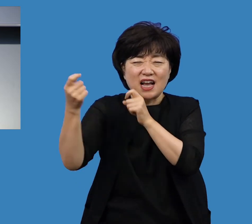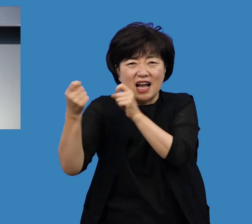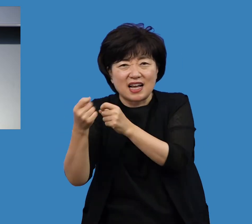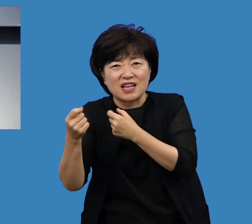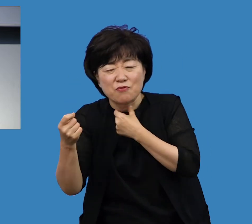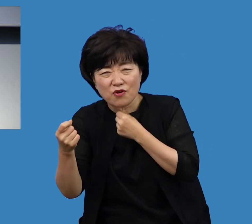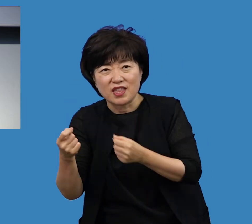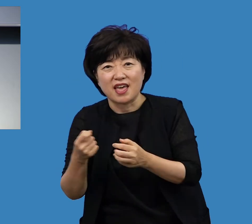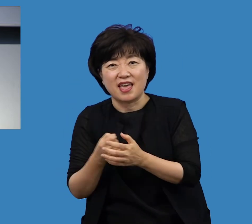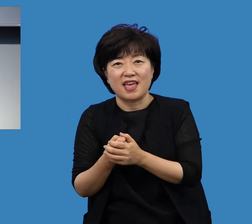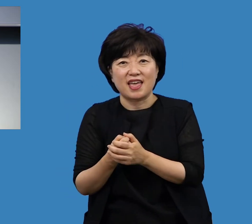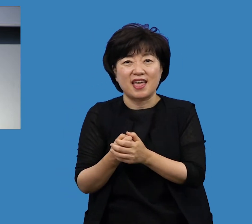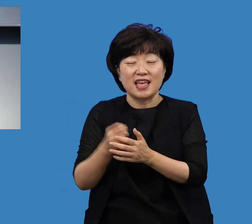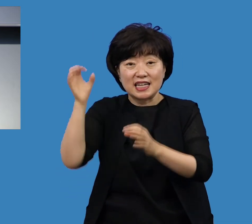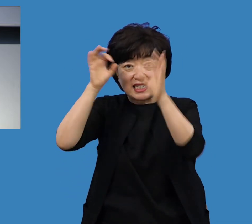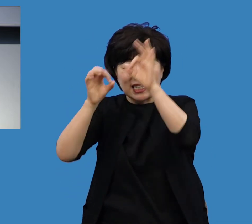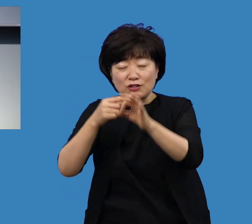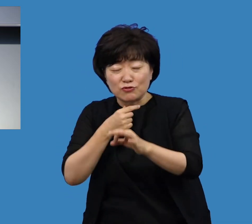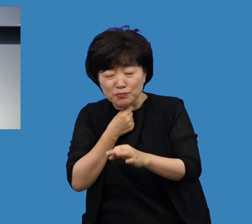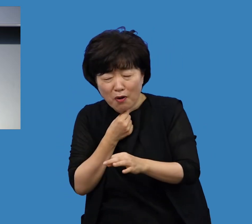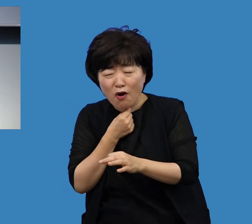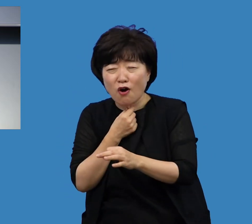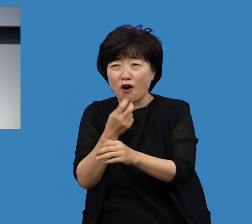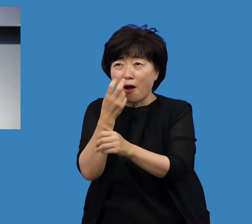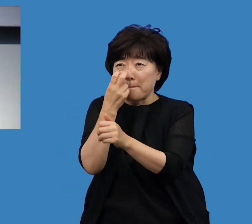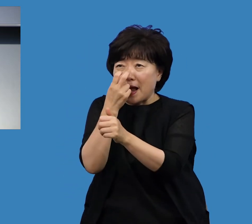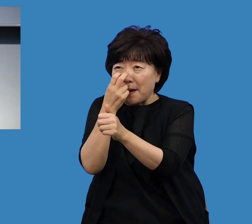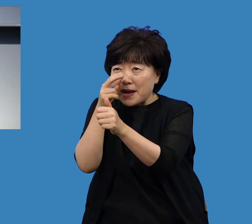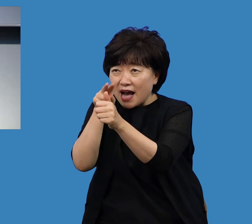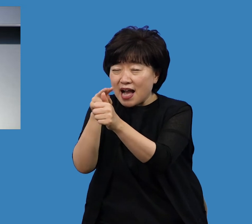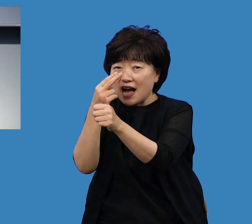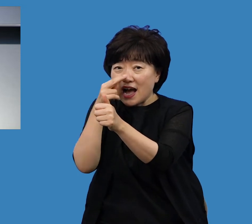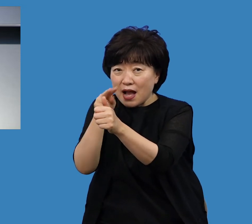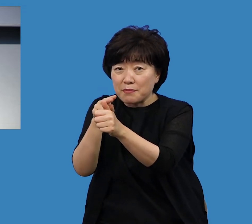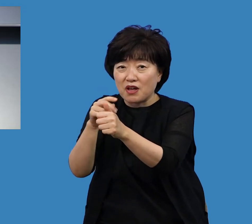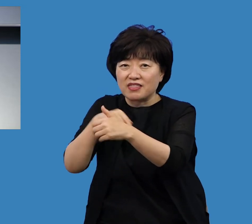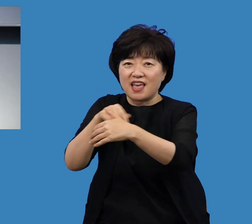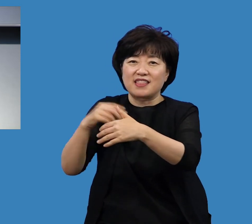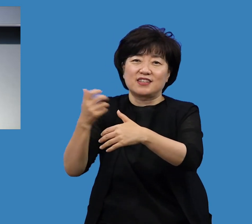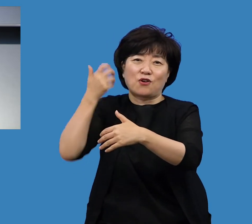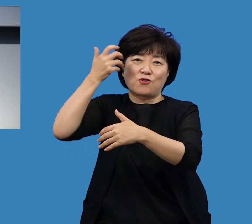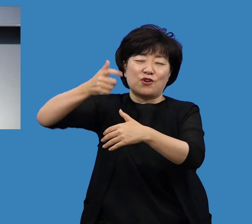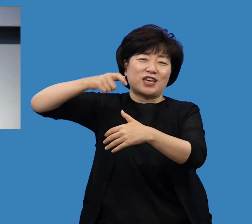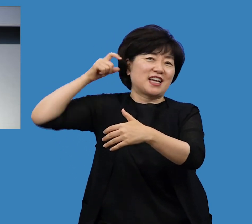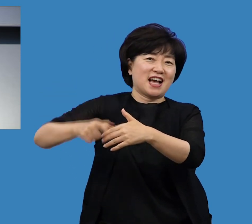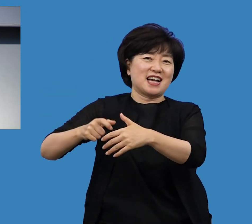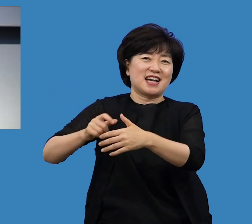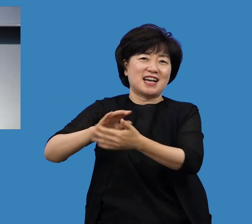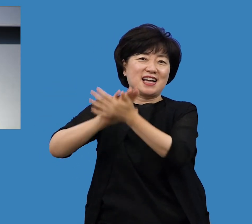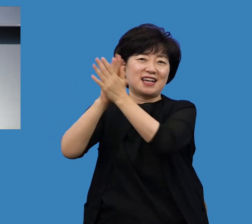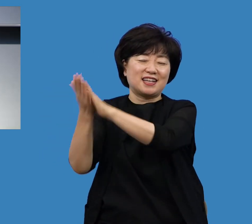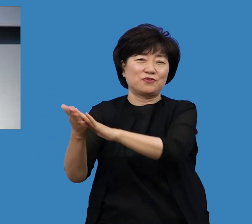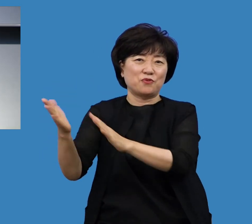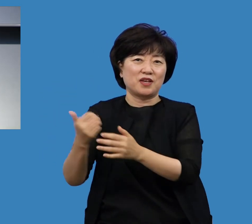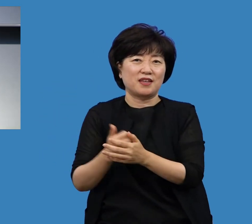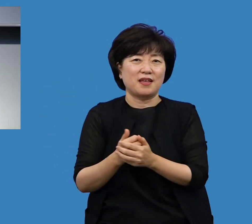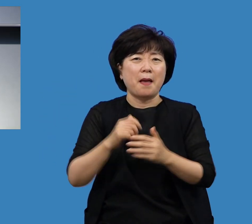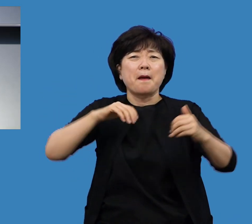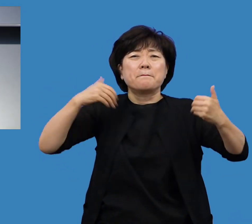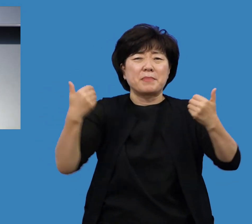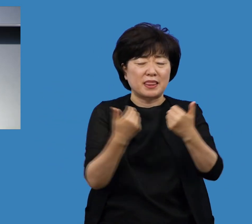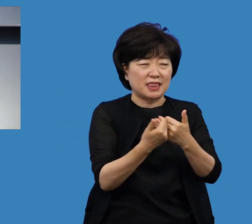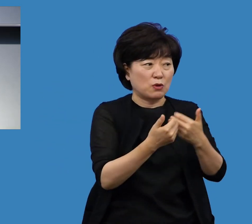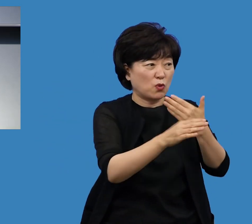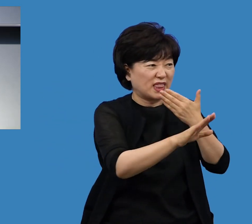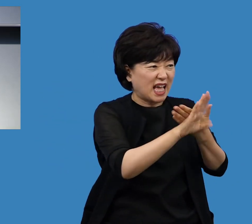원하고, 찾기 원하고, 바라볼 때 우리 안에 성령께서 강해지시는 거예요. 반대로 우리 안에 다른 영이